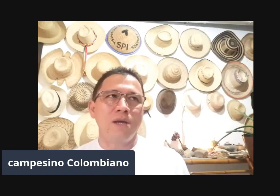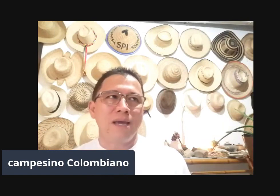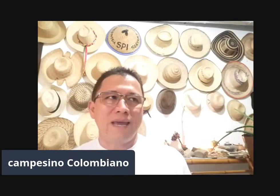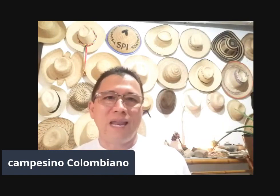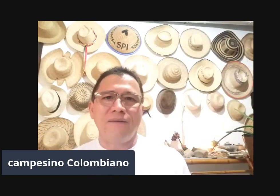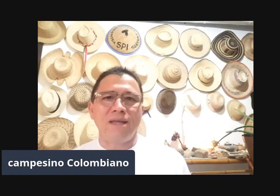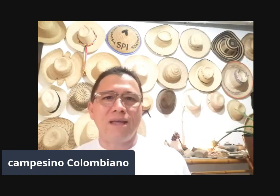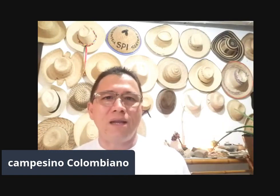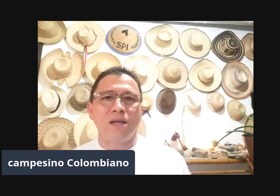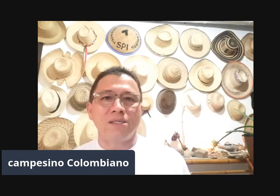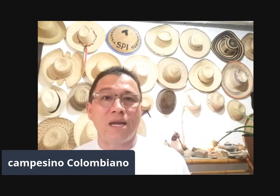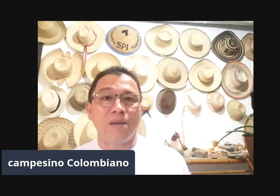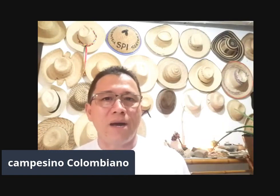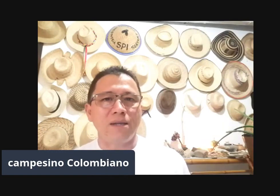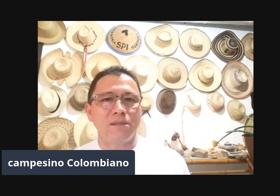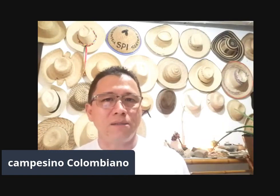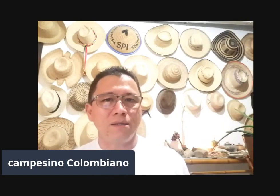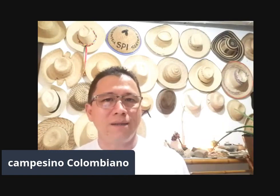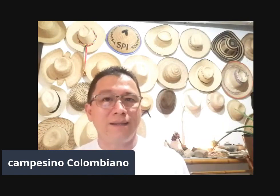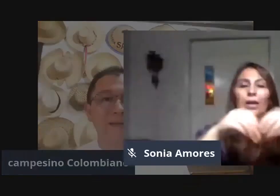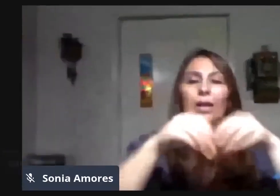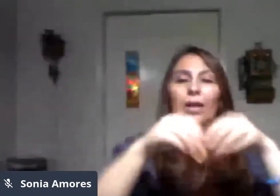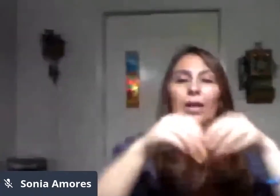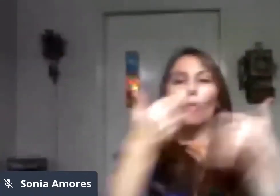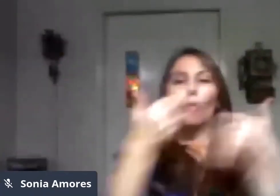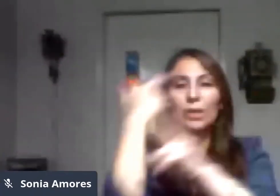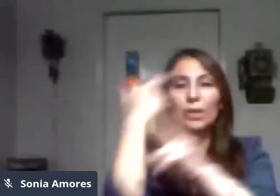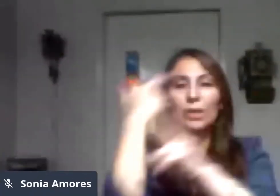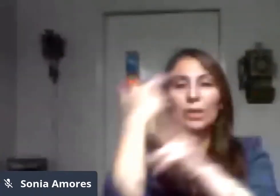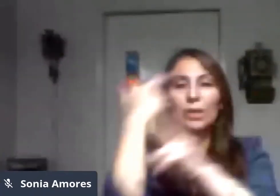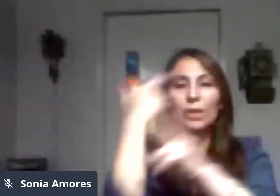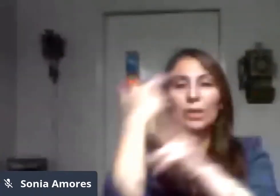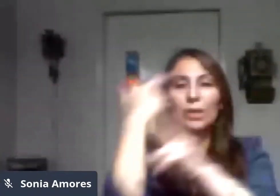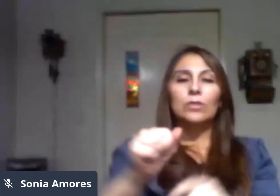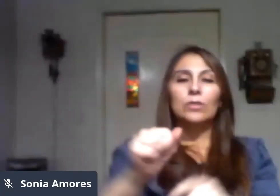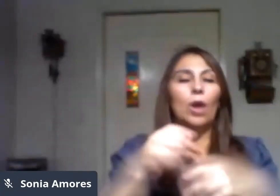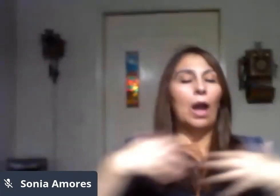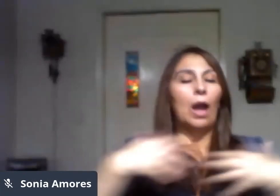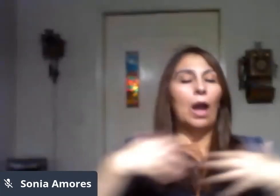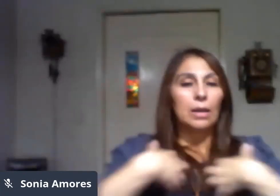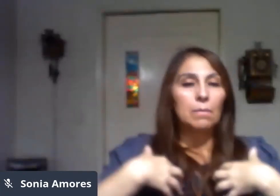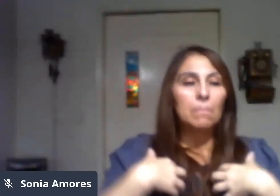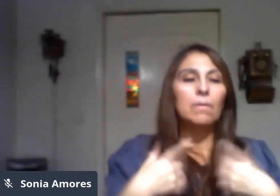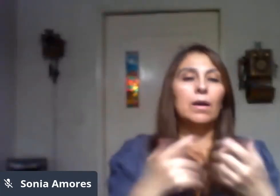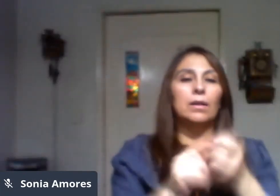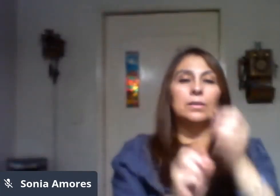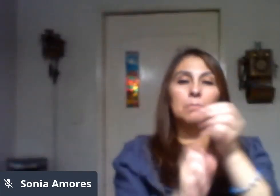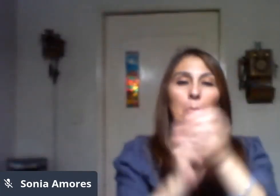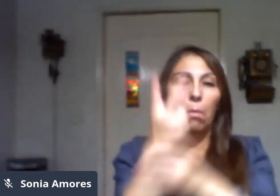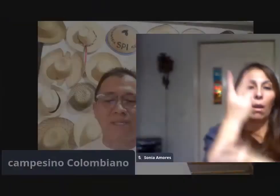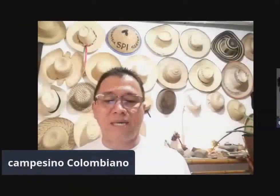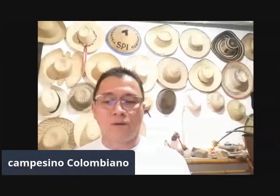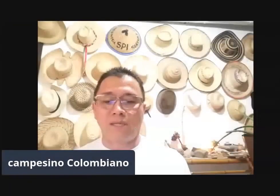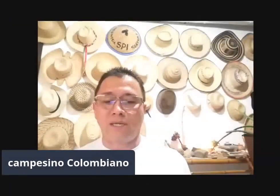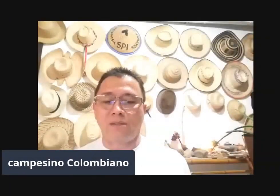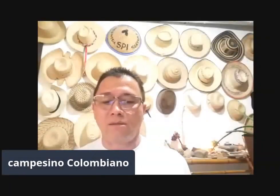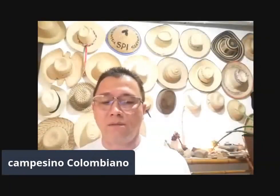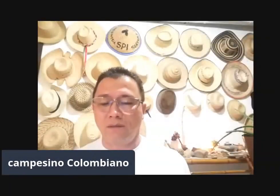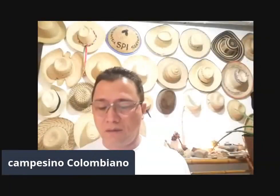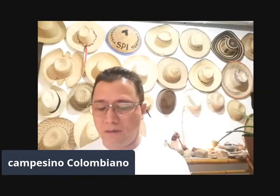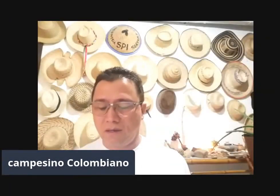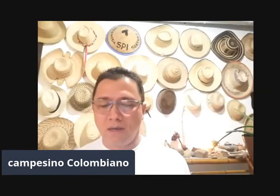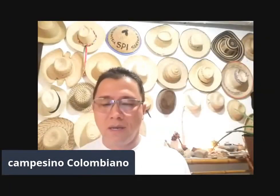derechos y la vida de los animales, de las plantas, de las aguas. Creo que debemos pensarnos en